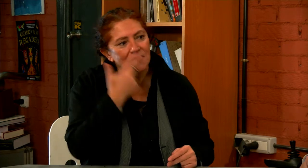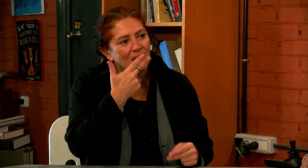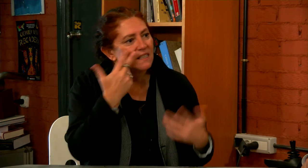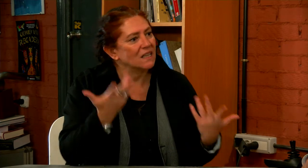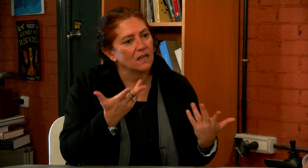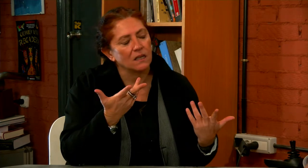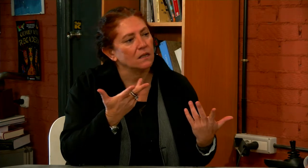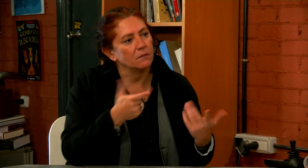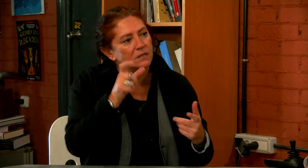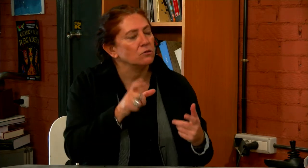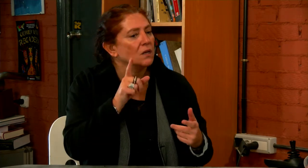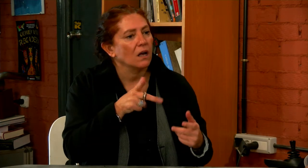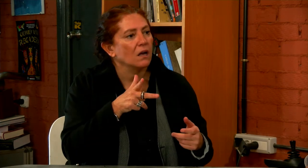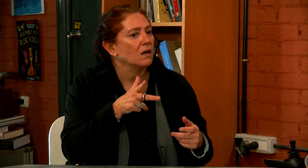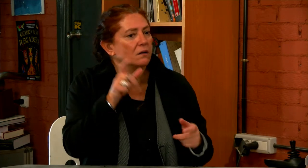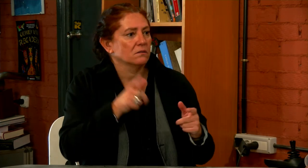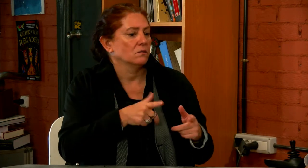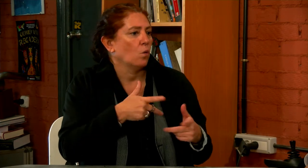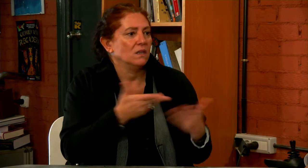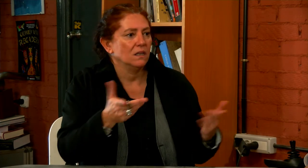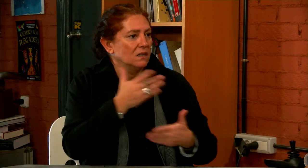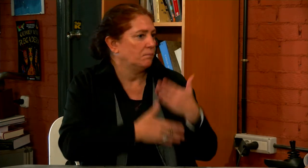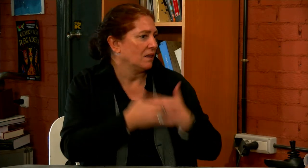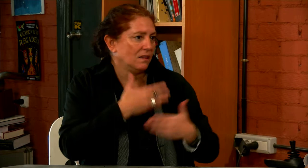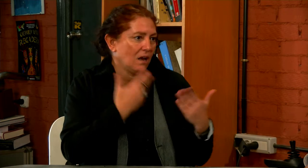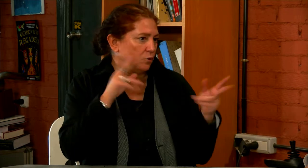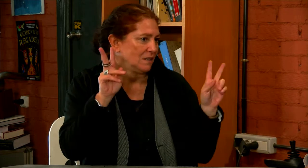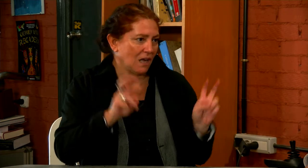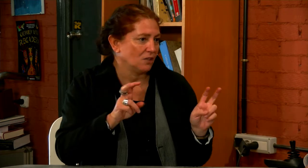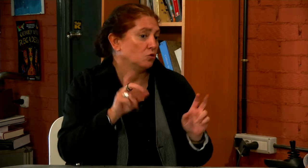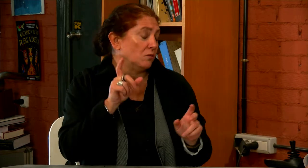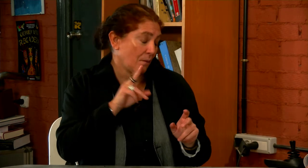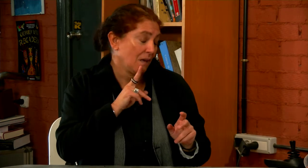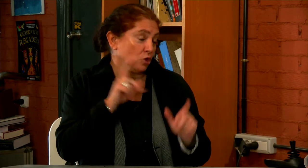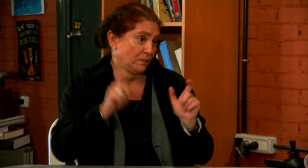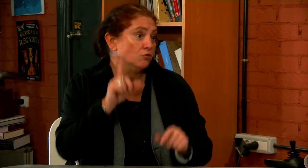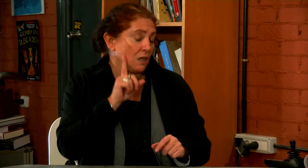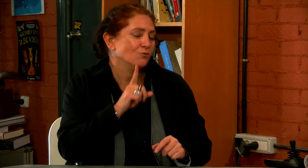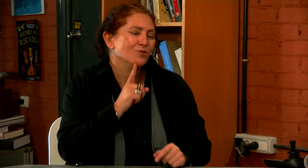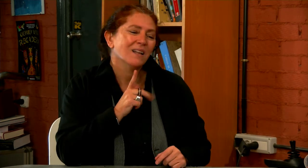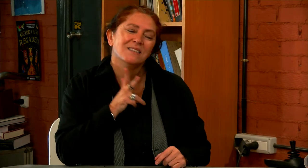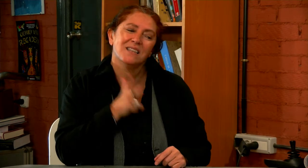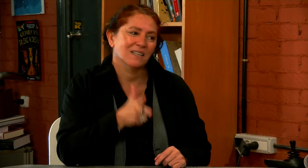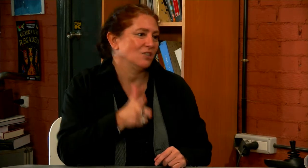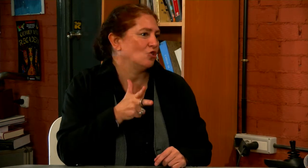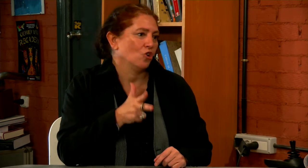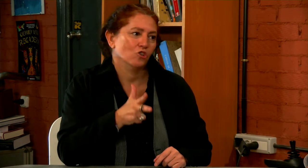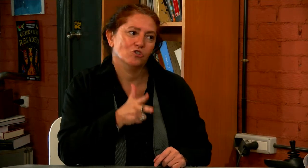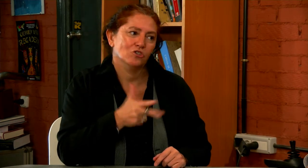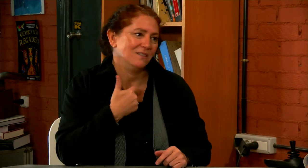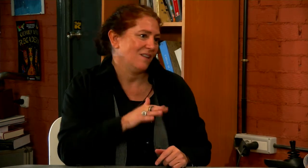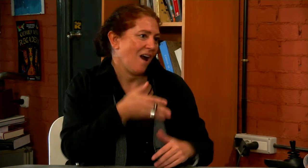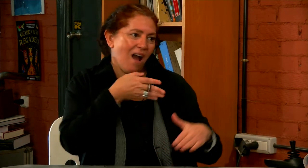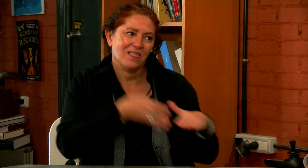para mí no es un interés político de estar a favor de un grupo político de otro, es necesidades que tenemos que solventar para las personas